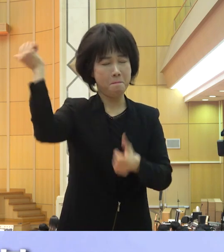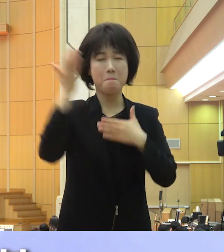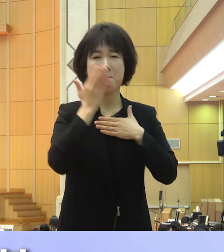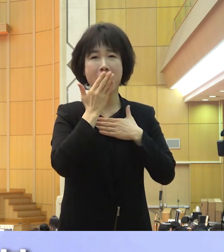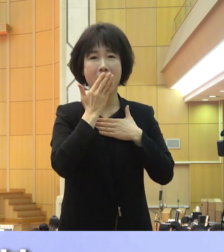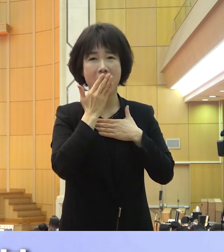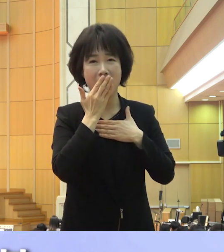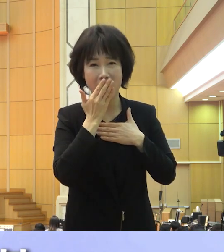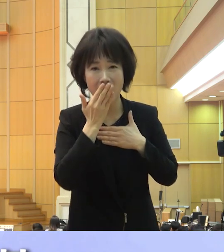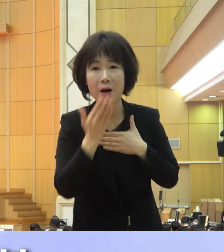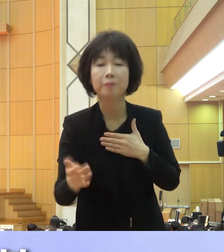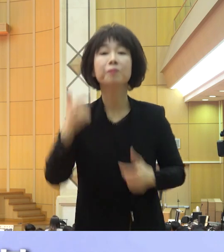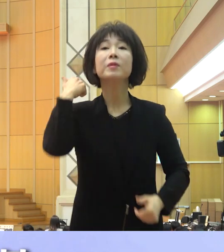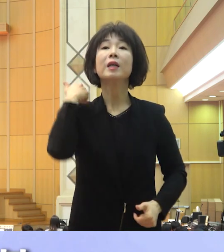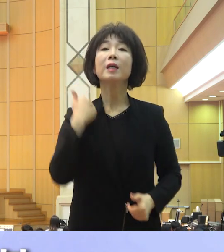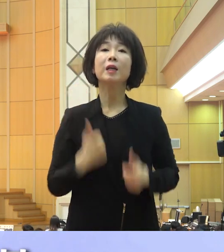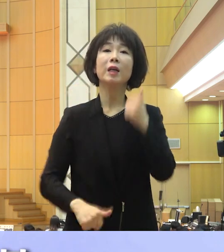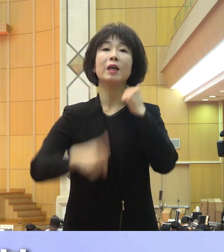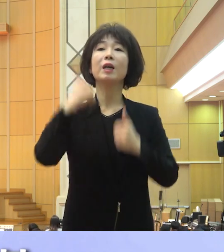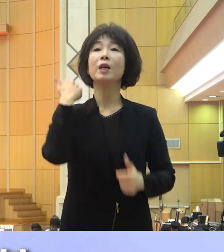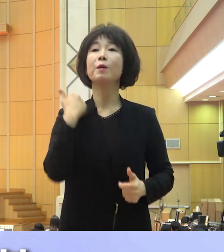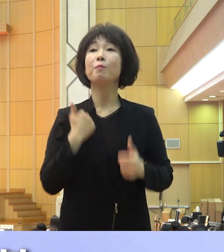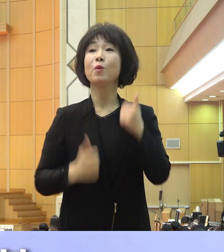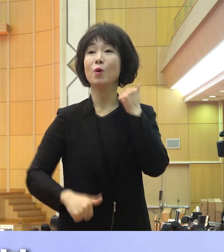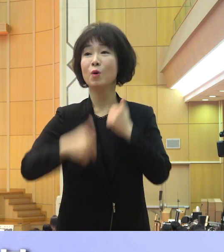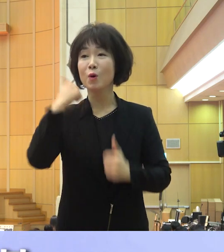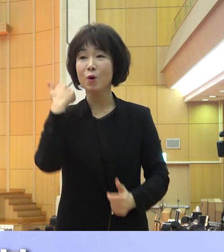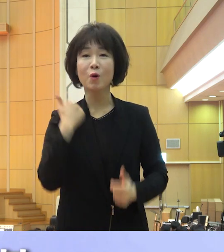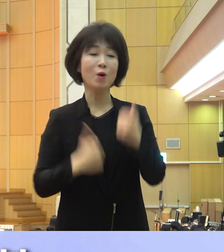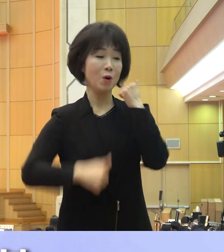시험 이기네.